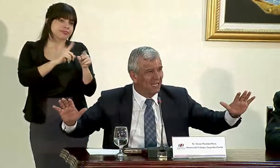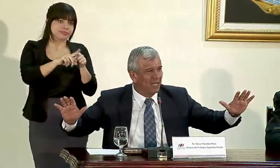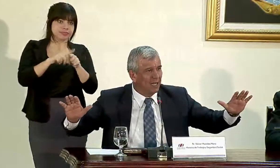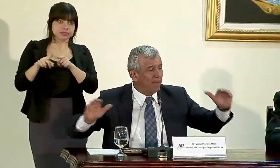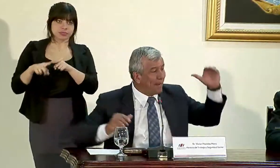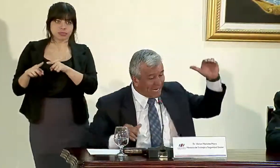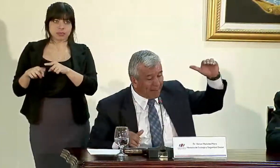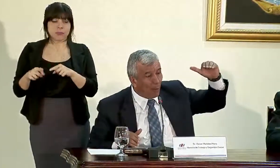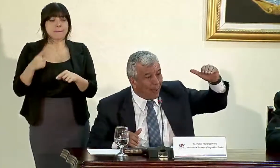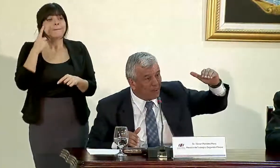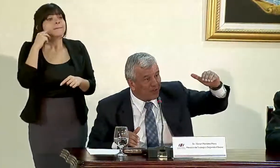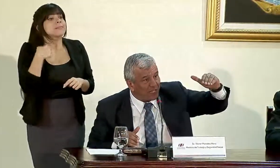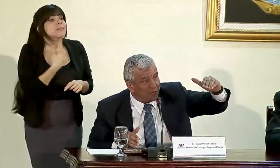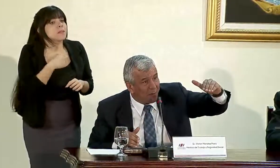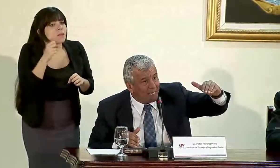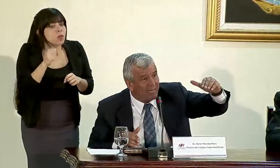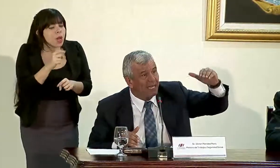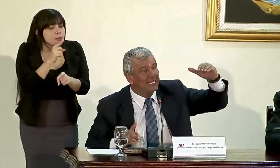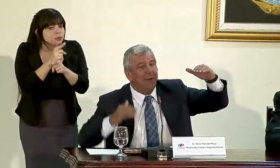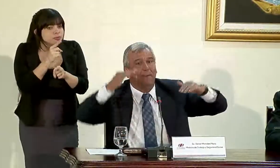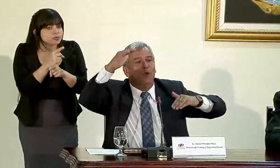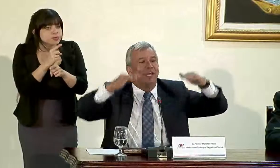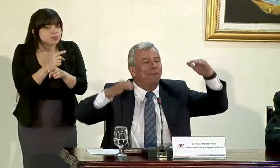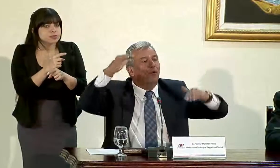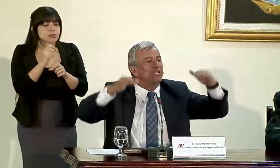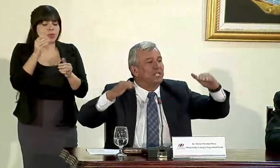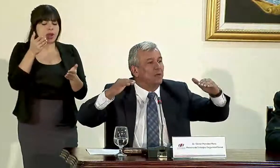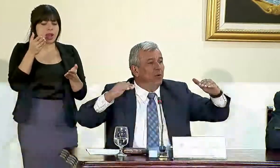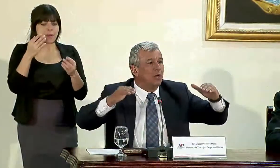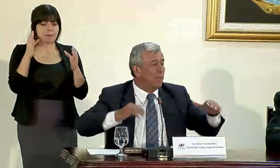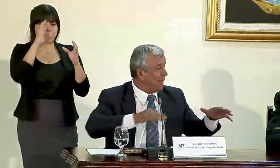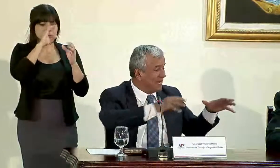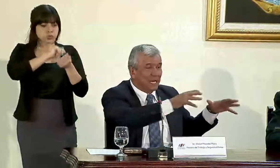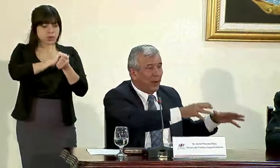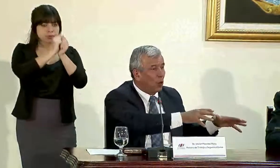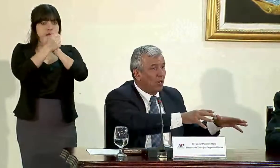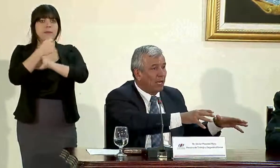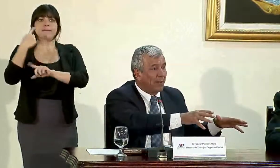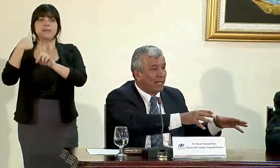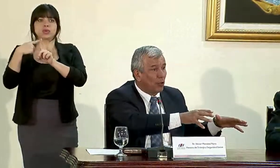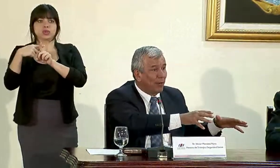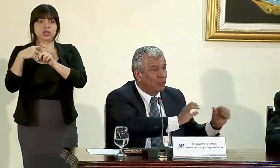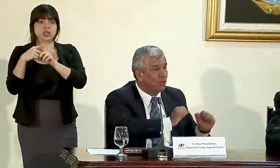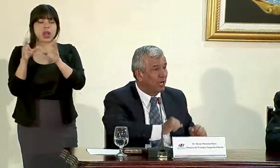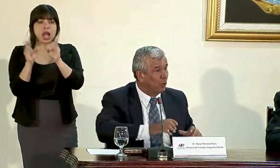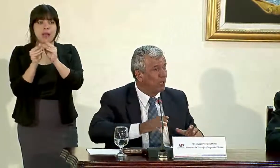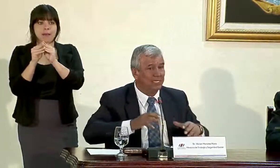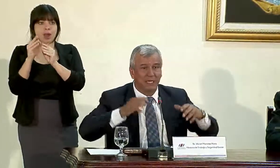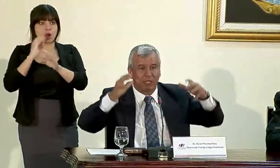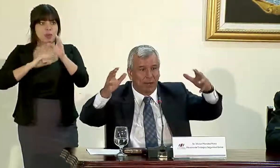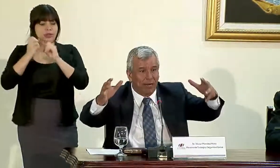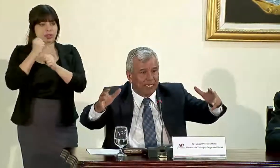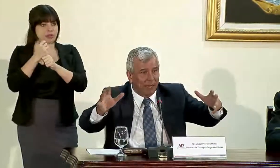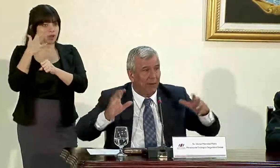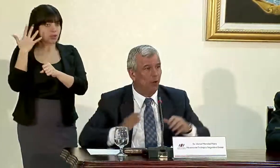etcétera, para que podamos efectivamente poner en positivo el trabajo con la Cámara de Comercio, que acabo de decir, el trabajo con los